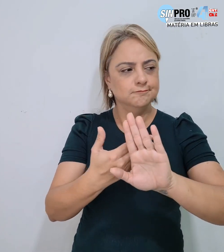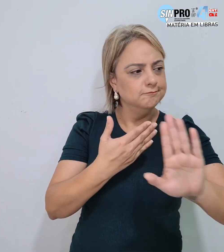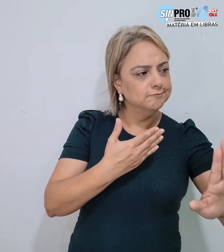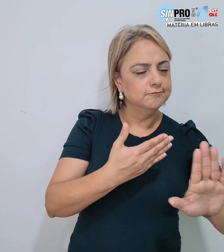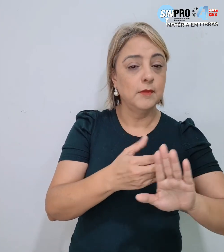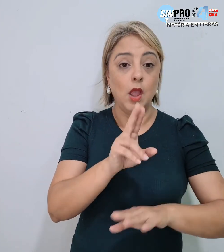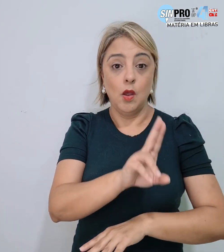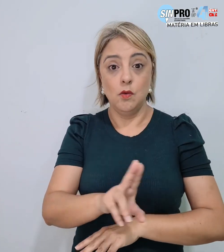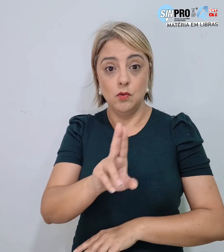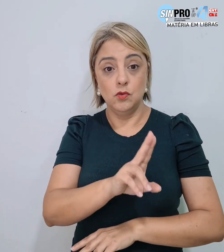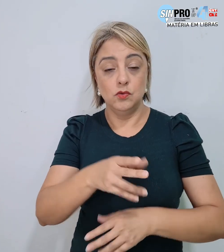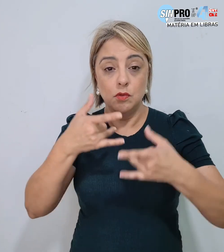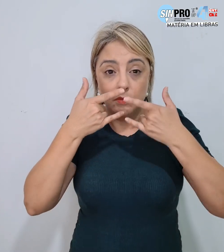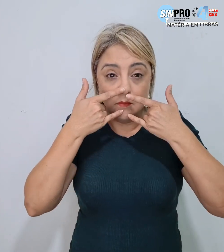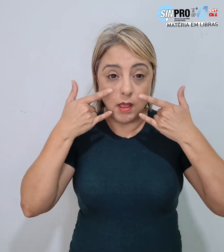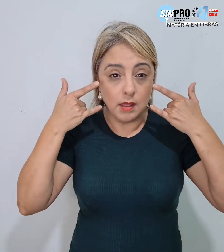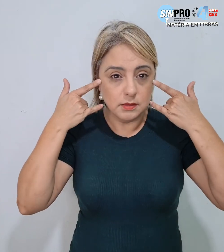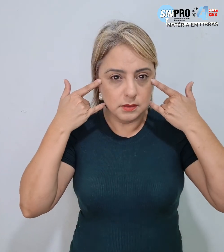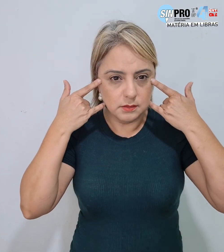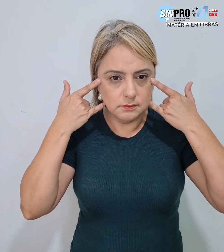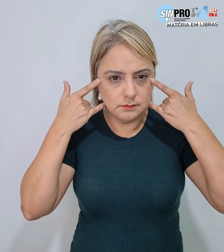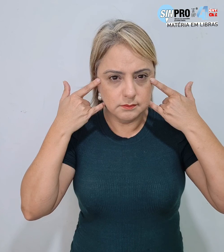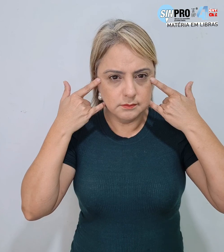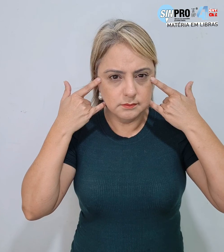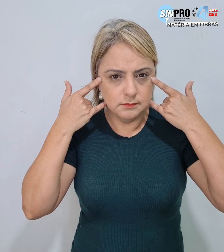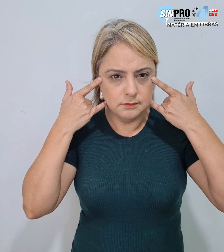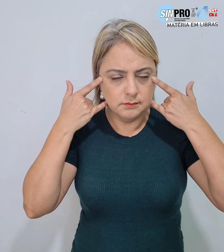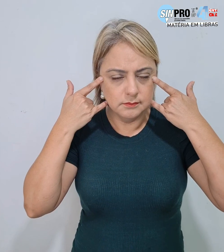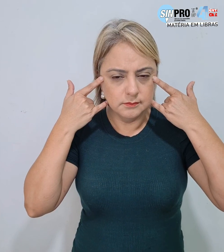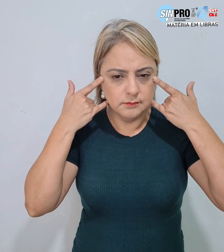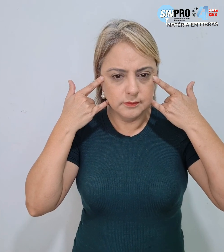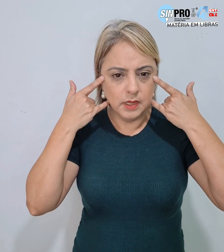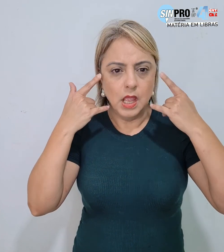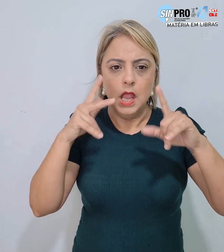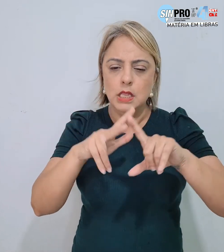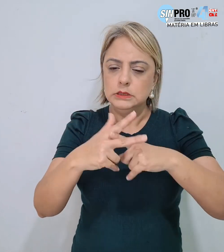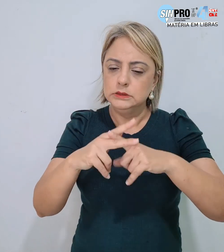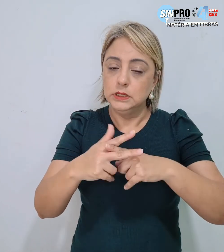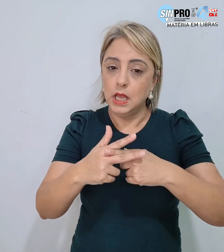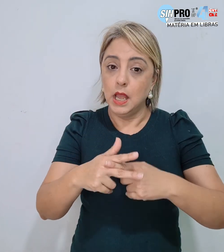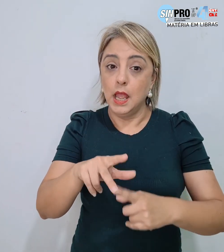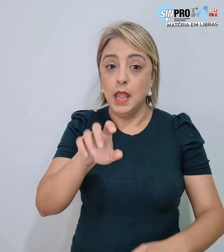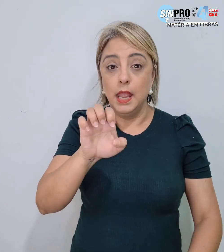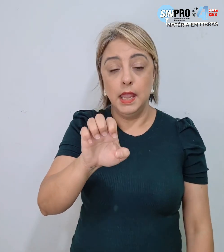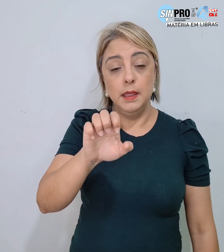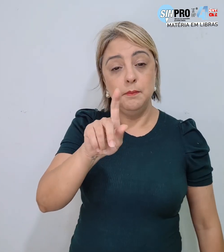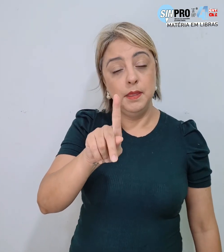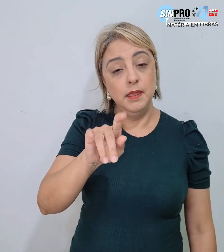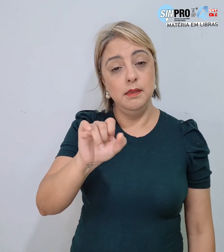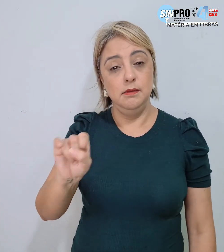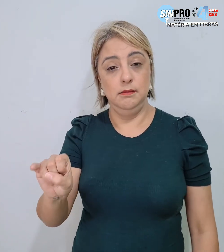o uso obrigatório de máscaras o e equipamentos de proteção individual